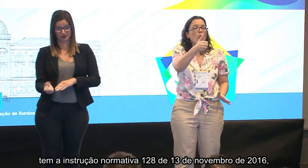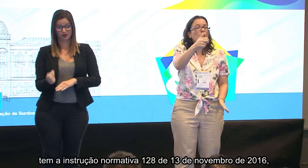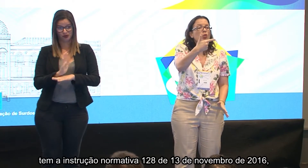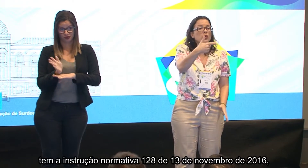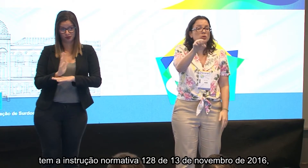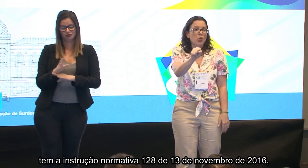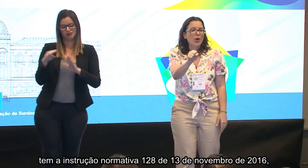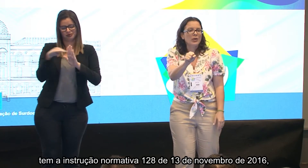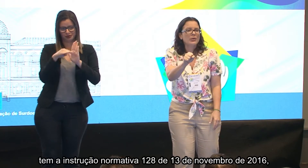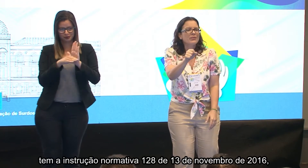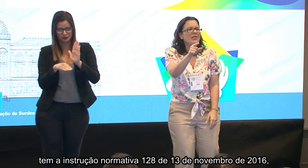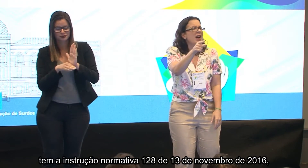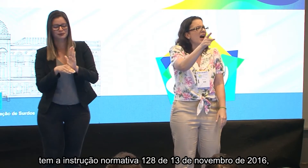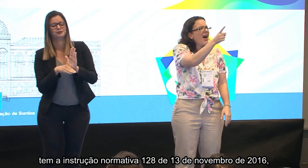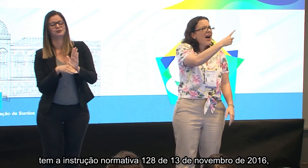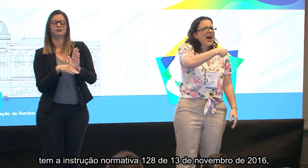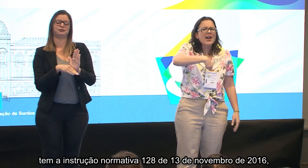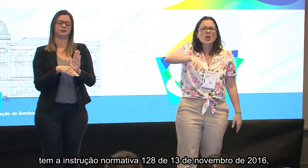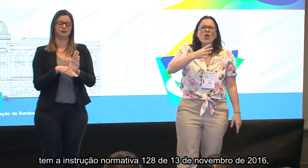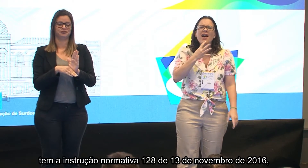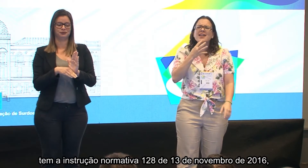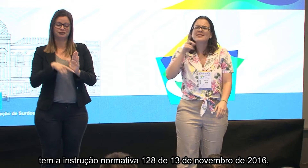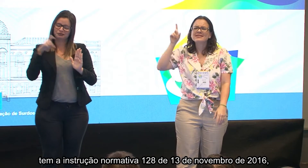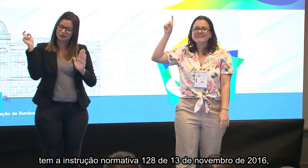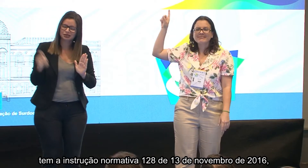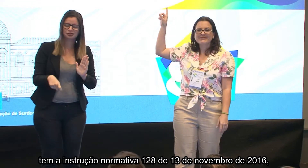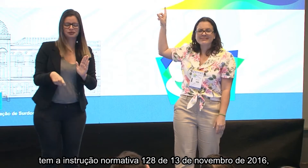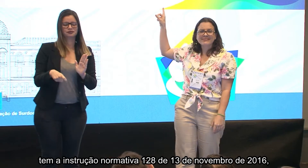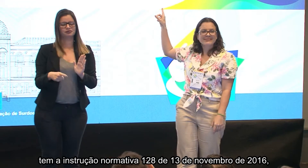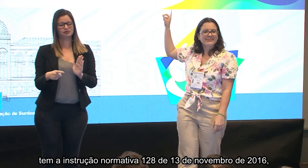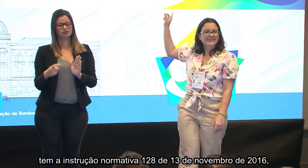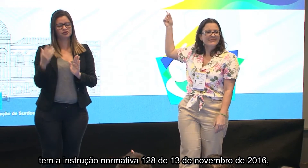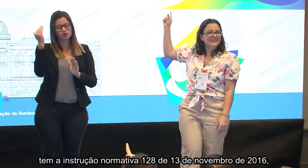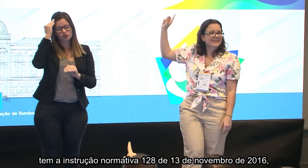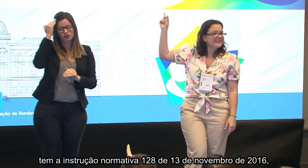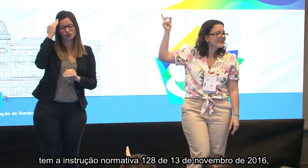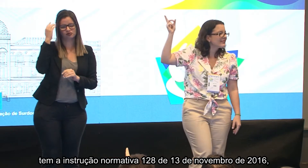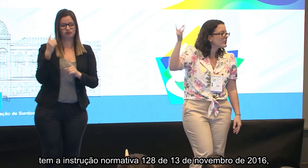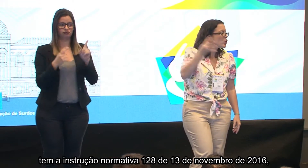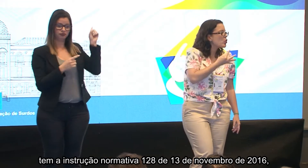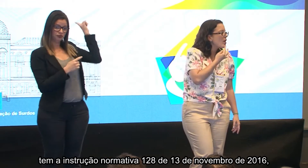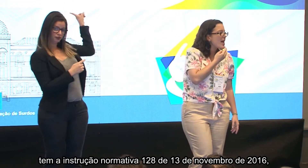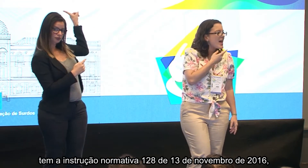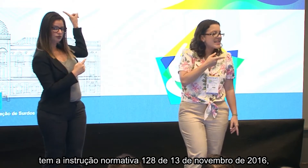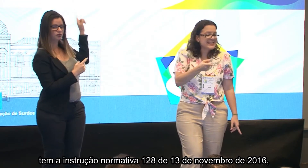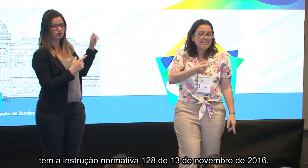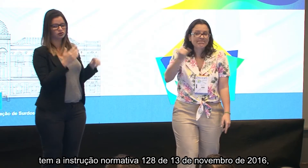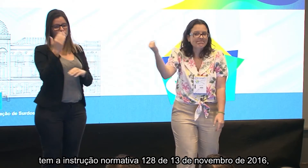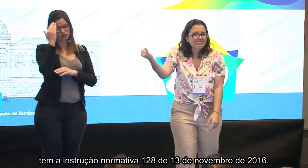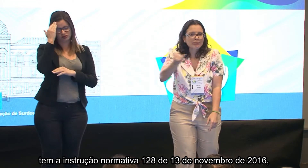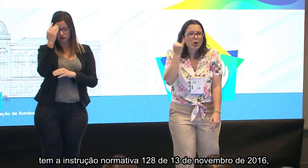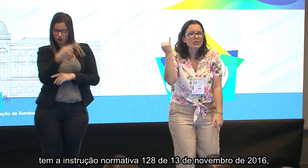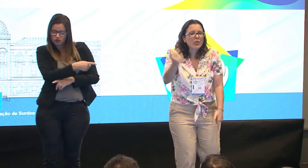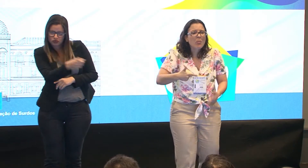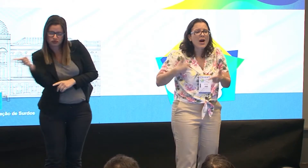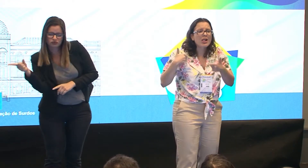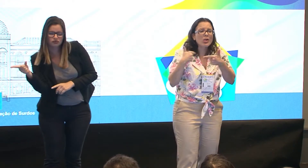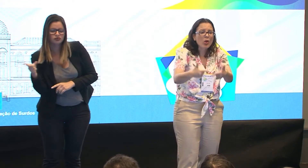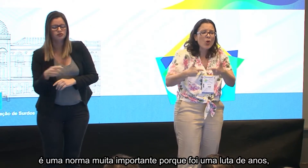o Conselho Normativo, a Instrução Normativa 128, de 13 de novembro de 2016, é